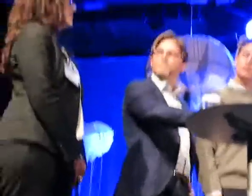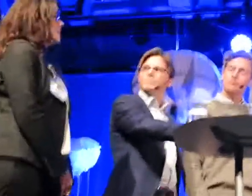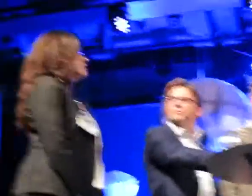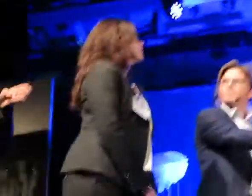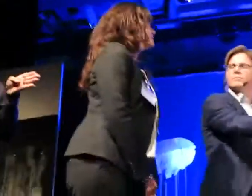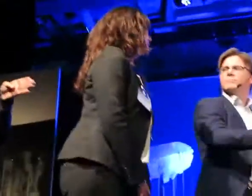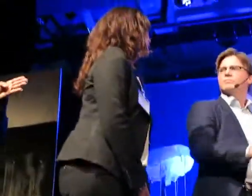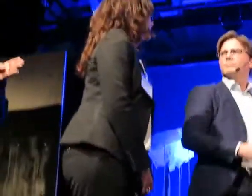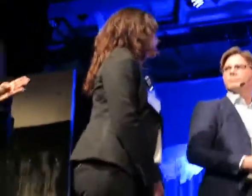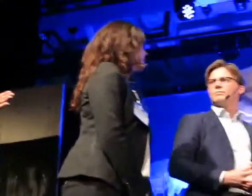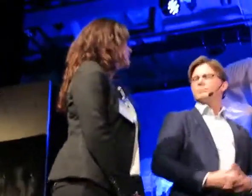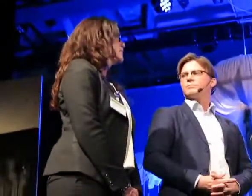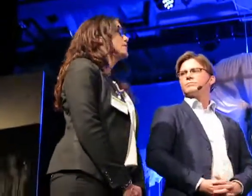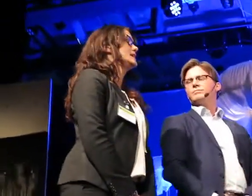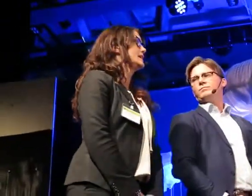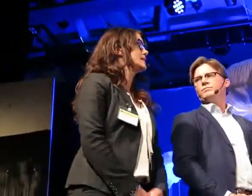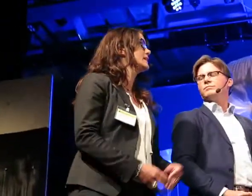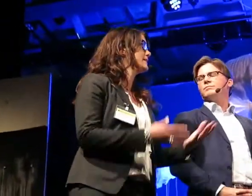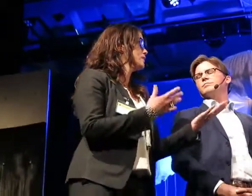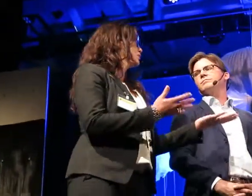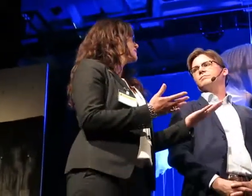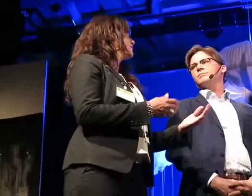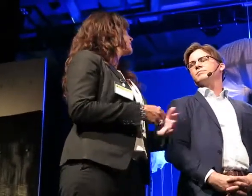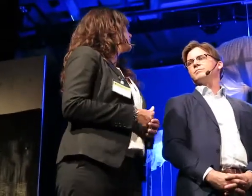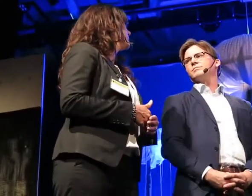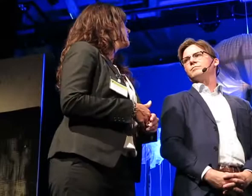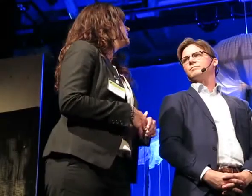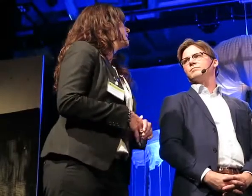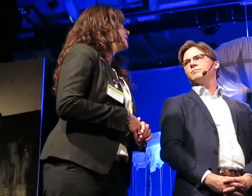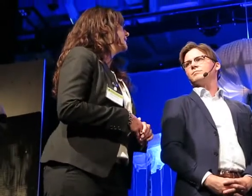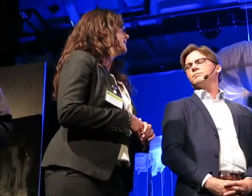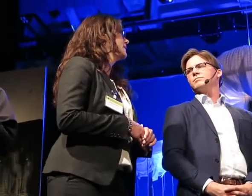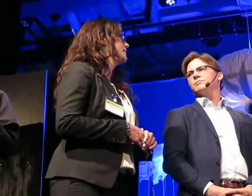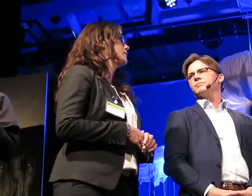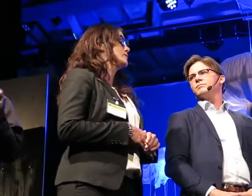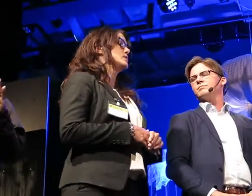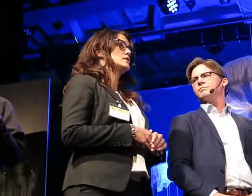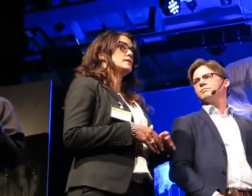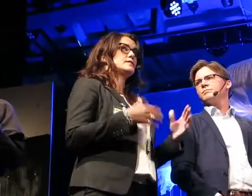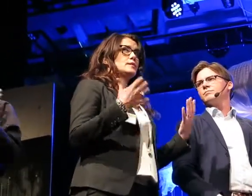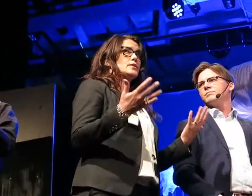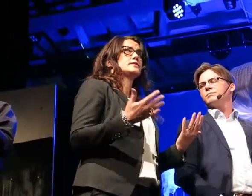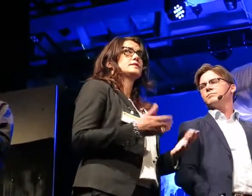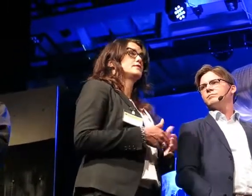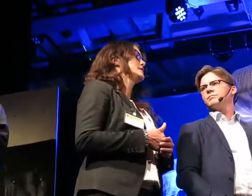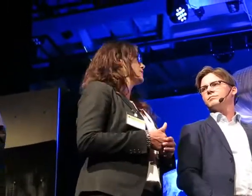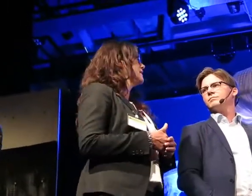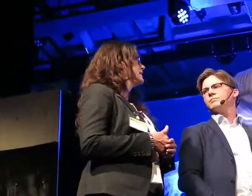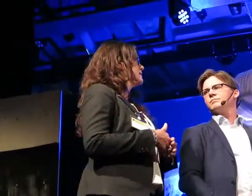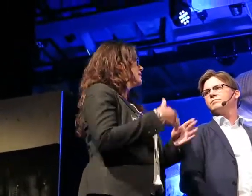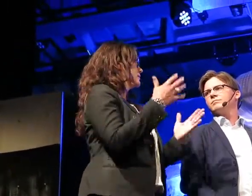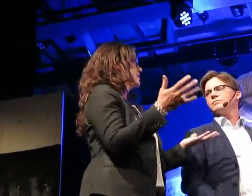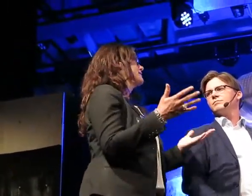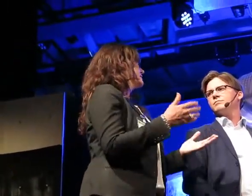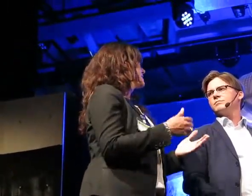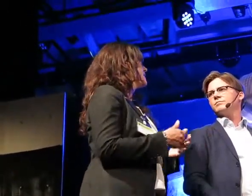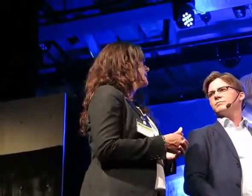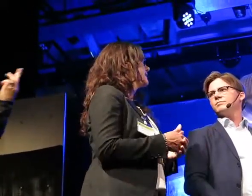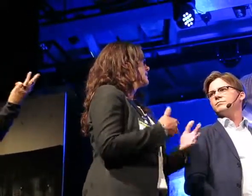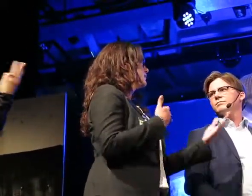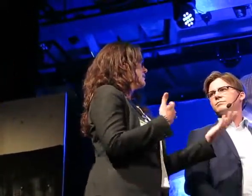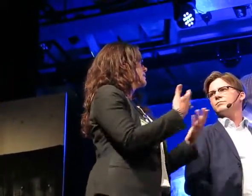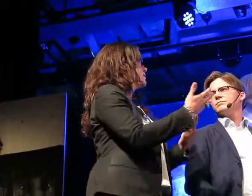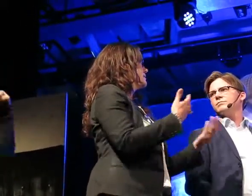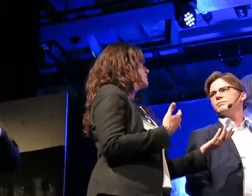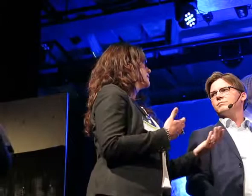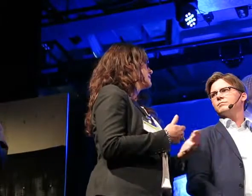Varsågod. Jag tycker att det är väldigt, väldigt bra idéer alltihopa som förs fram. Och jag tycker att det är väldigt bra att vi träffas så här och i andra